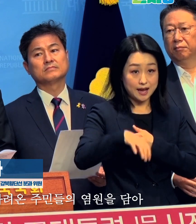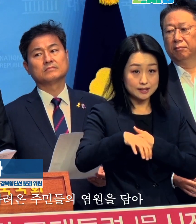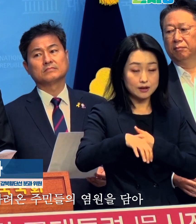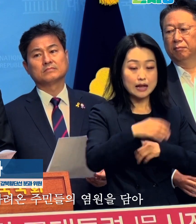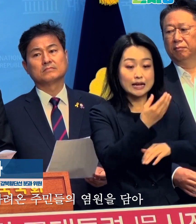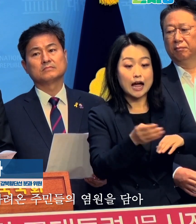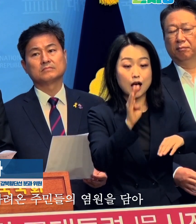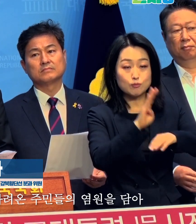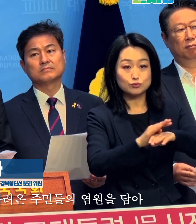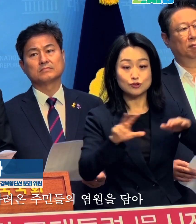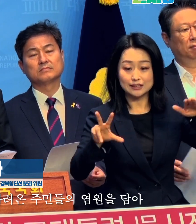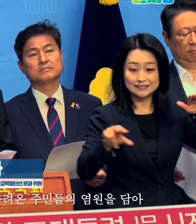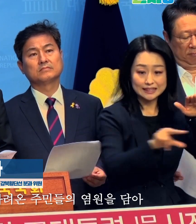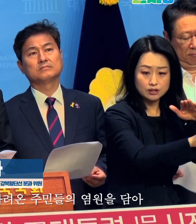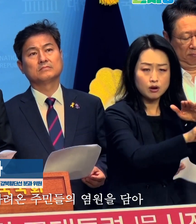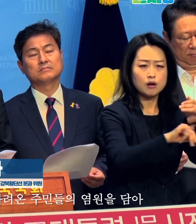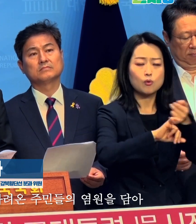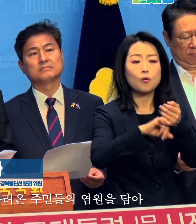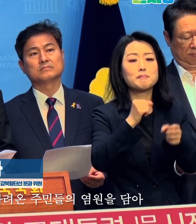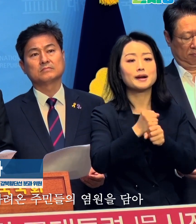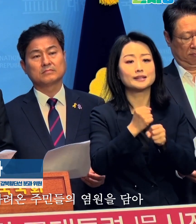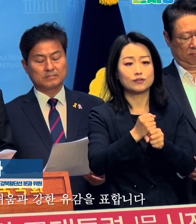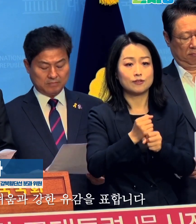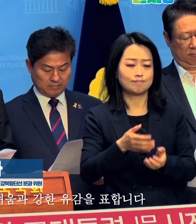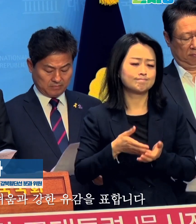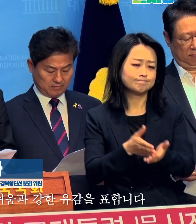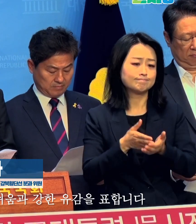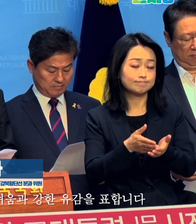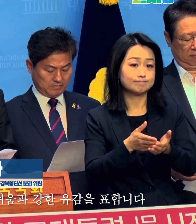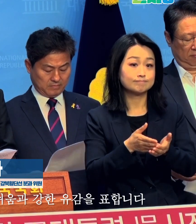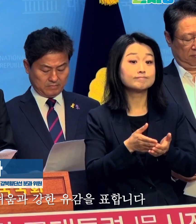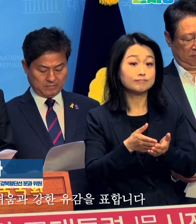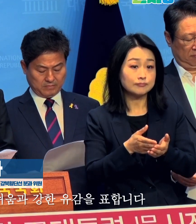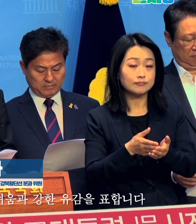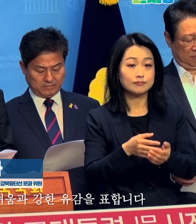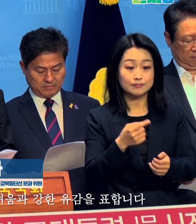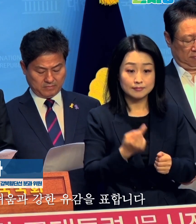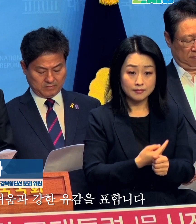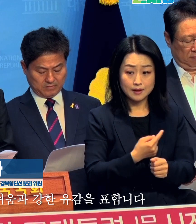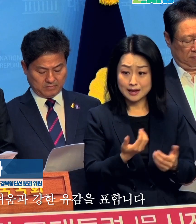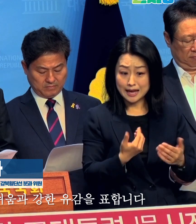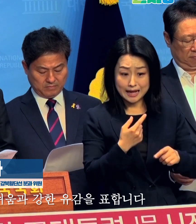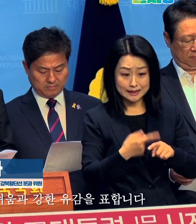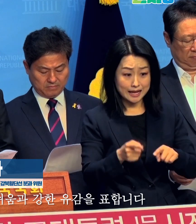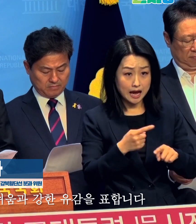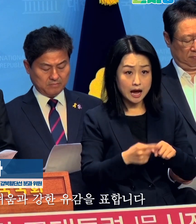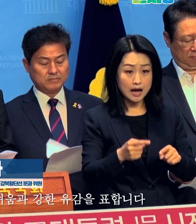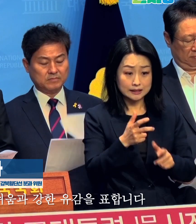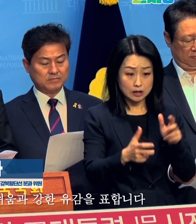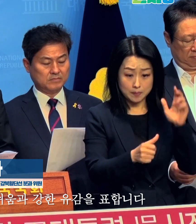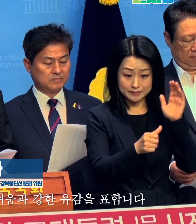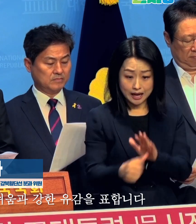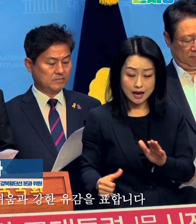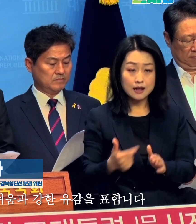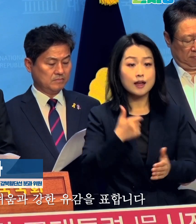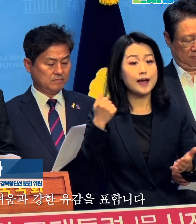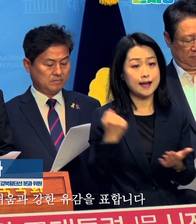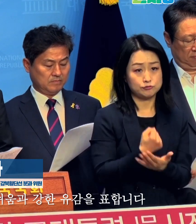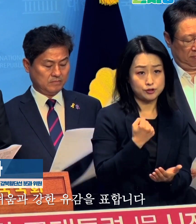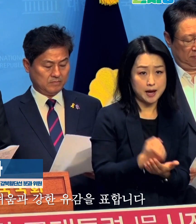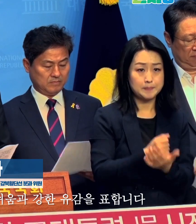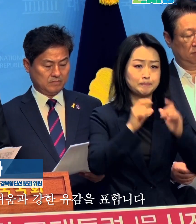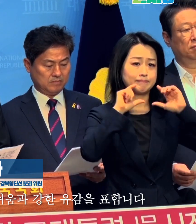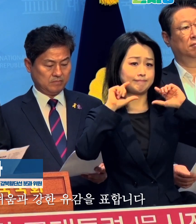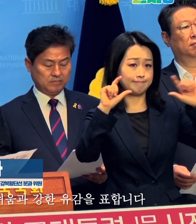강북횡단선의 착공을 기다려온 주민들의 염원을 담아 이번 강북횡단선 예타 탈락에 큰 아쉬움과 강한